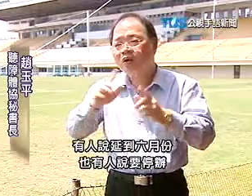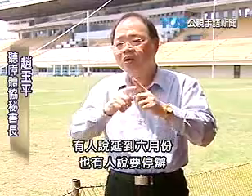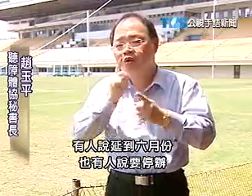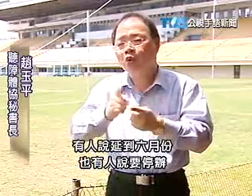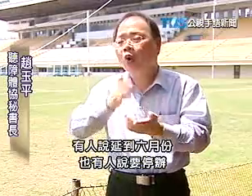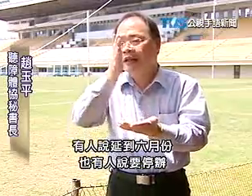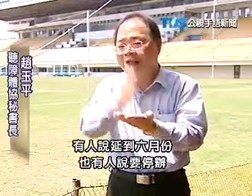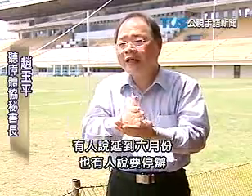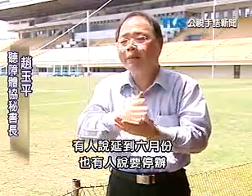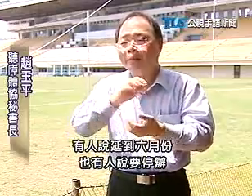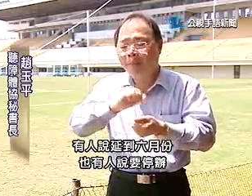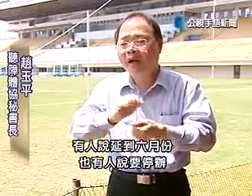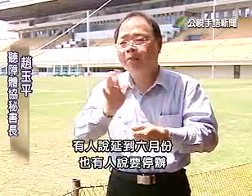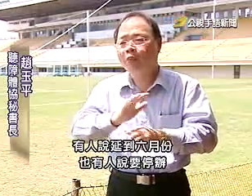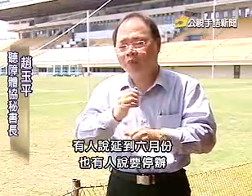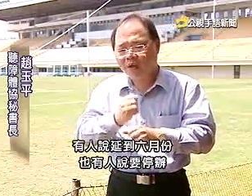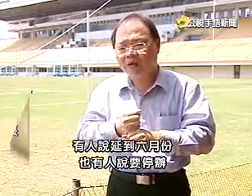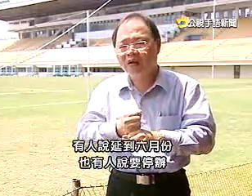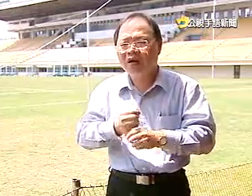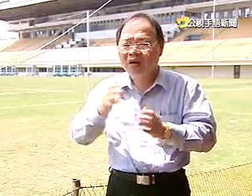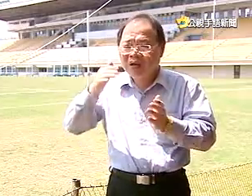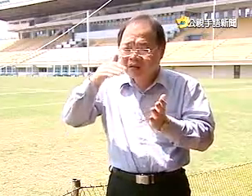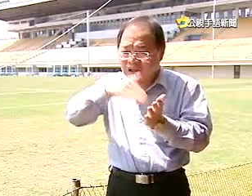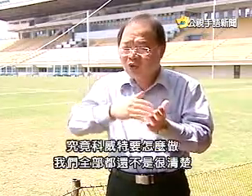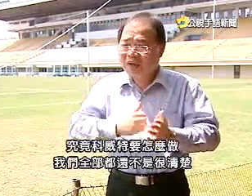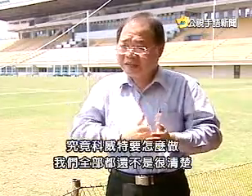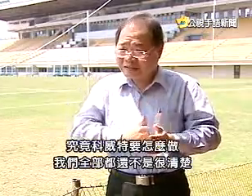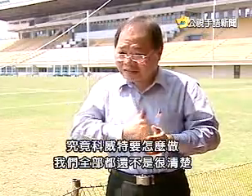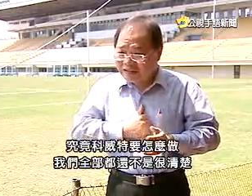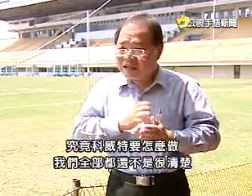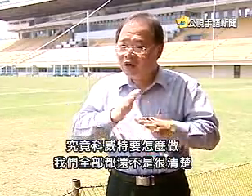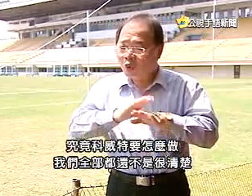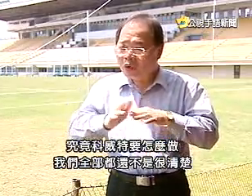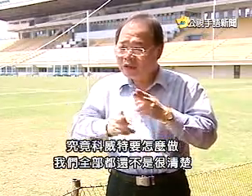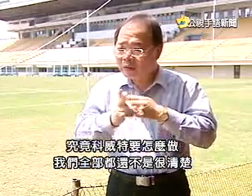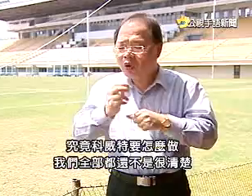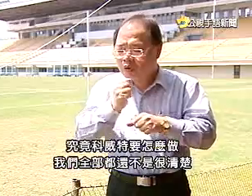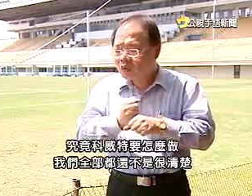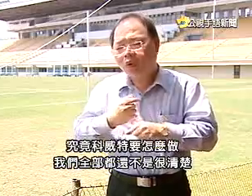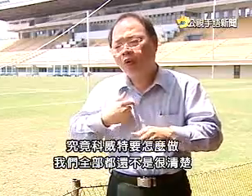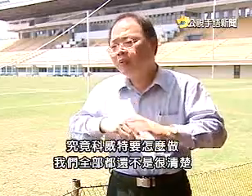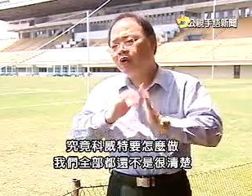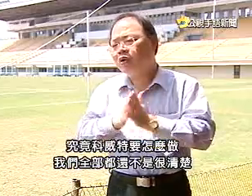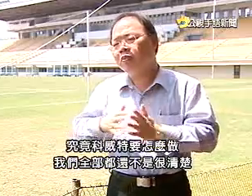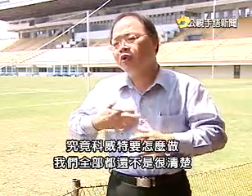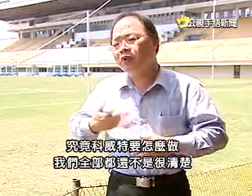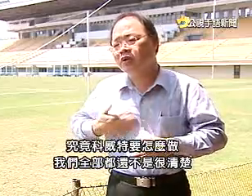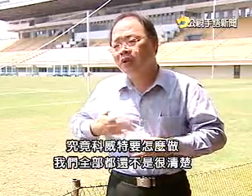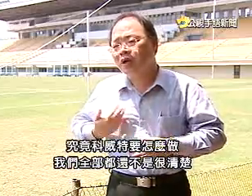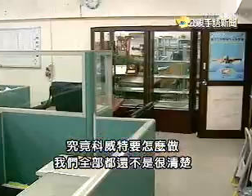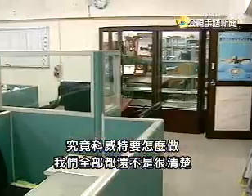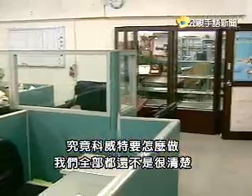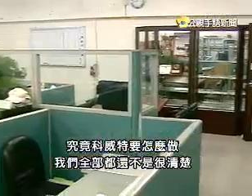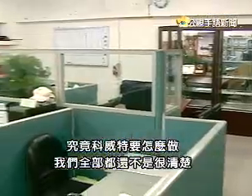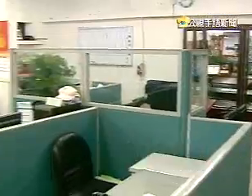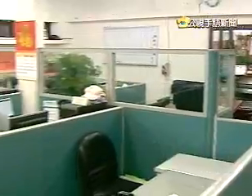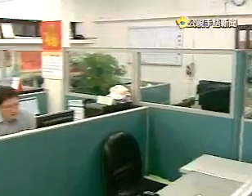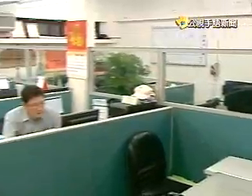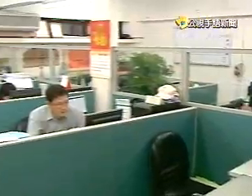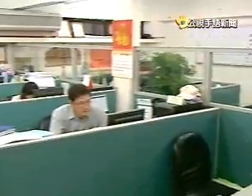也有人说要停办，究竟科威特要怎么做，我们全部都还不是很清楚。 因